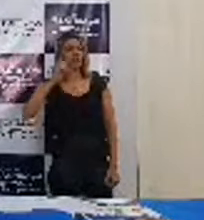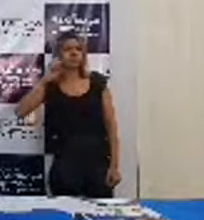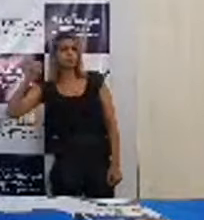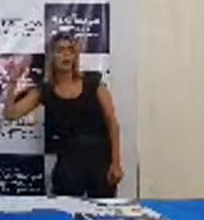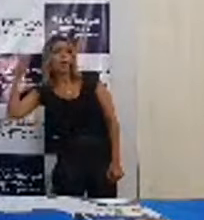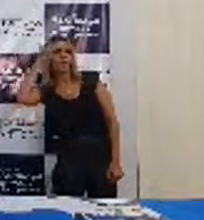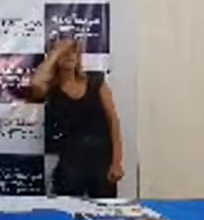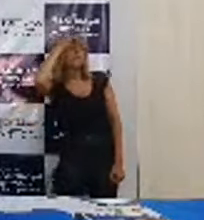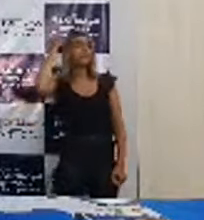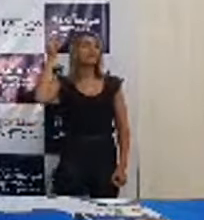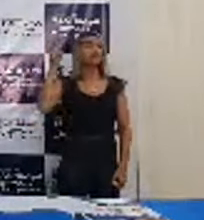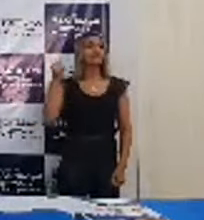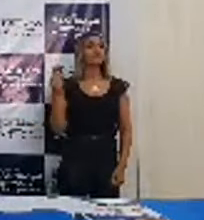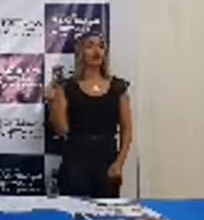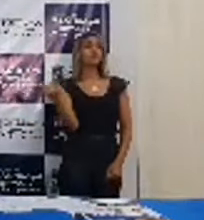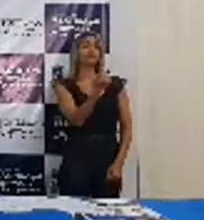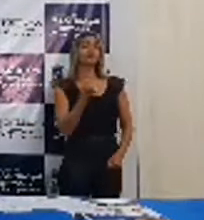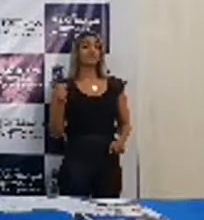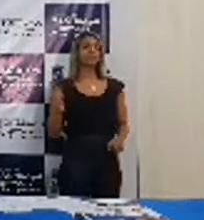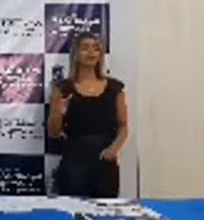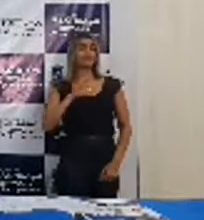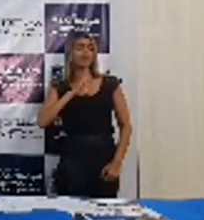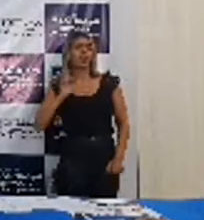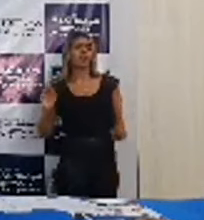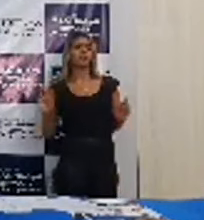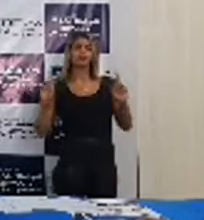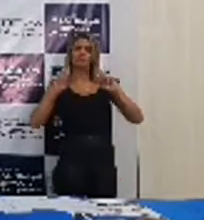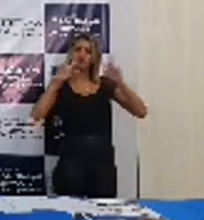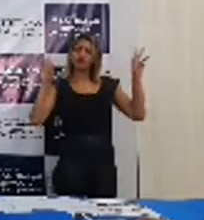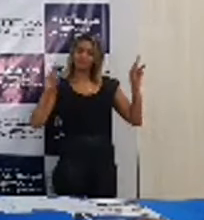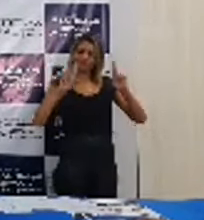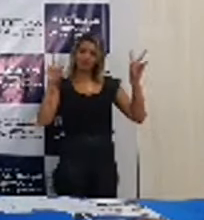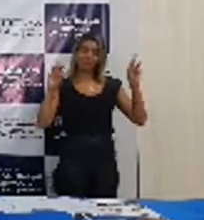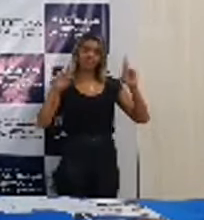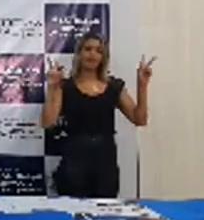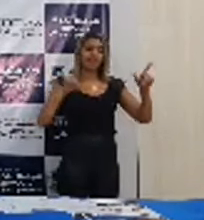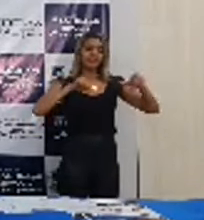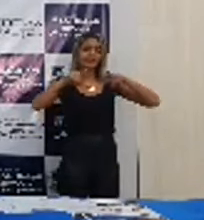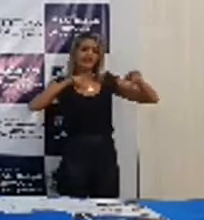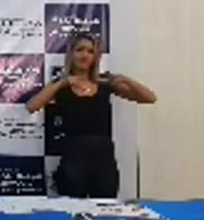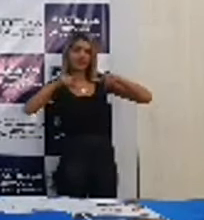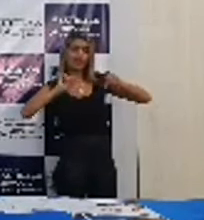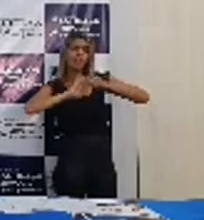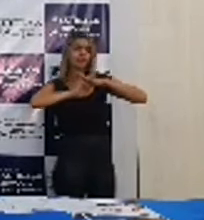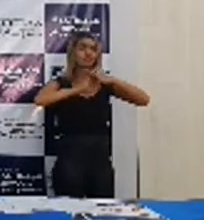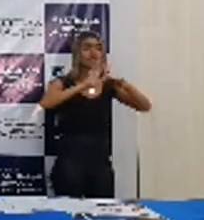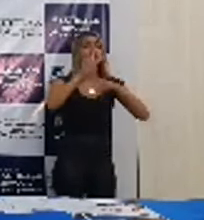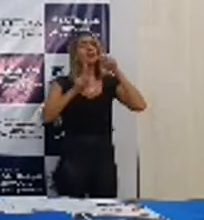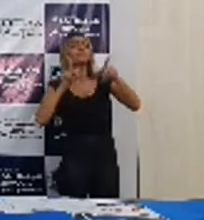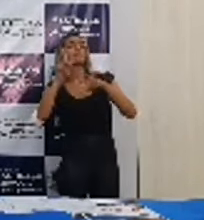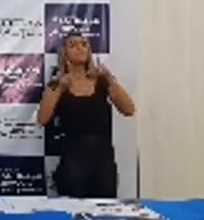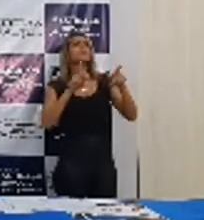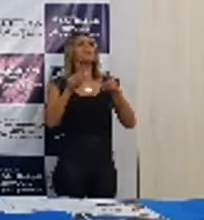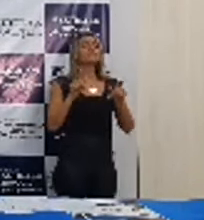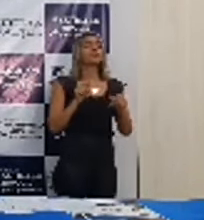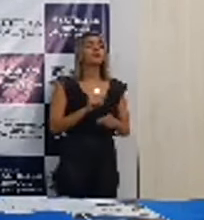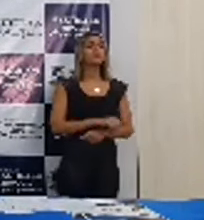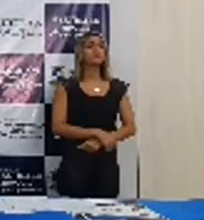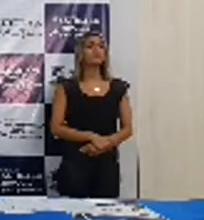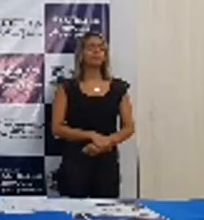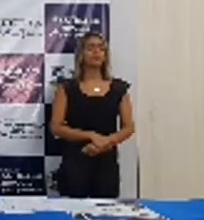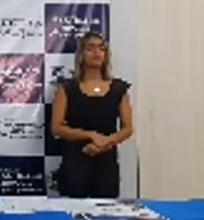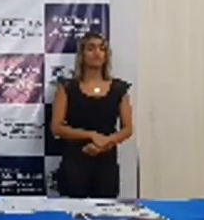fazemos a diferença, então nós temos que trabalhar de uma forma que a gente consiga conscientizar a todos. É muito diferente, por exemplo, você